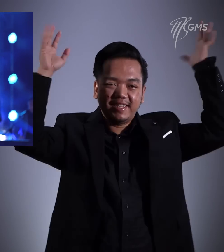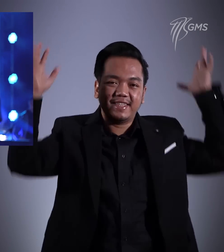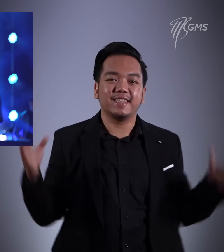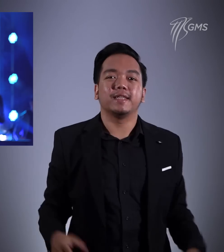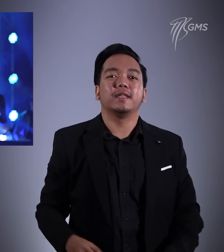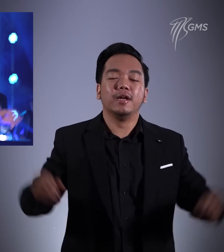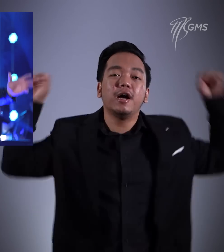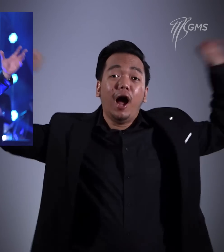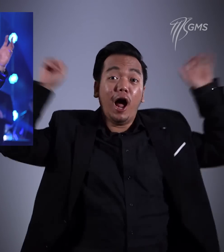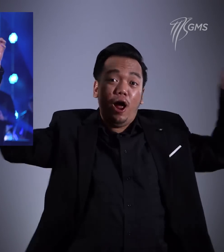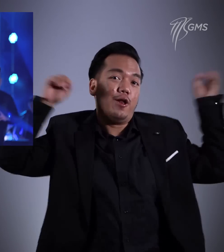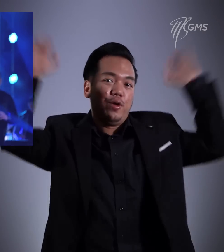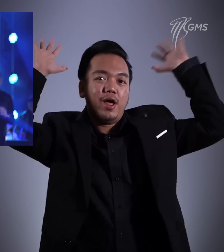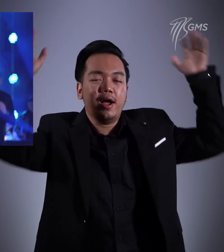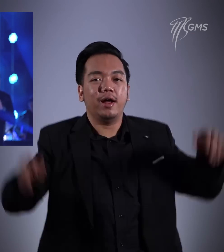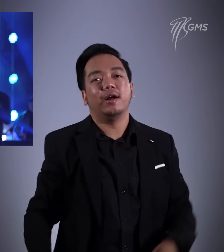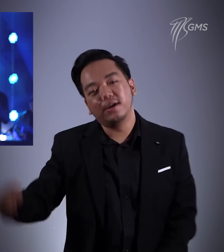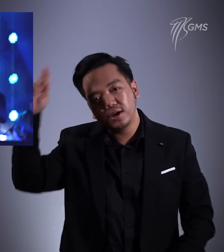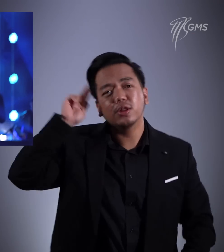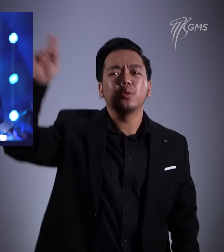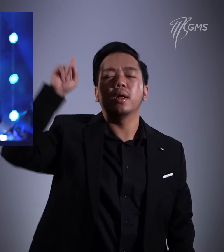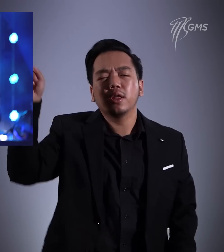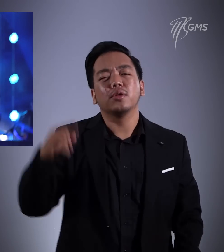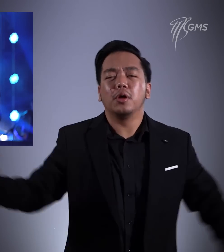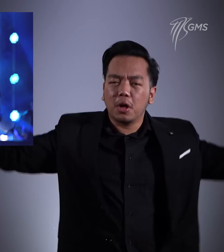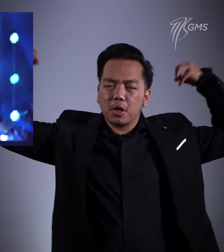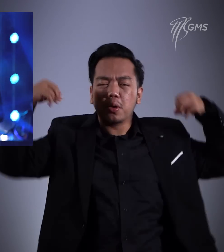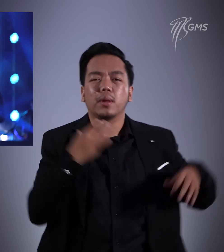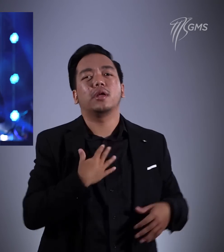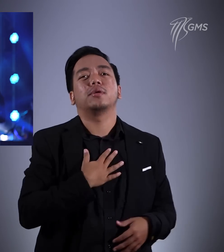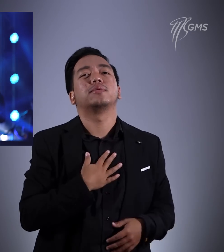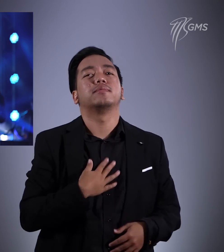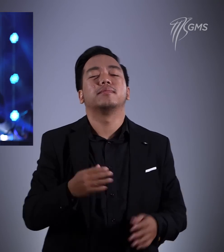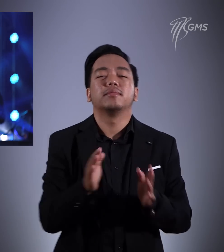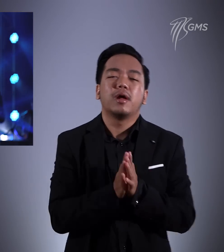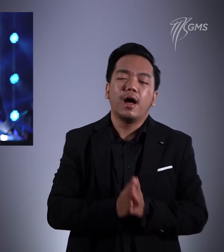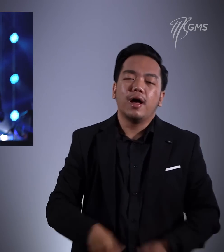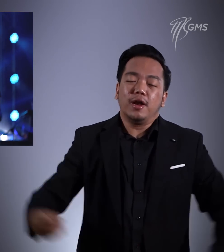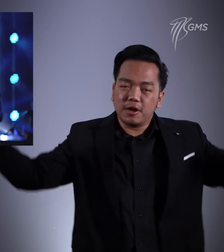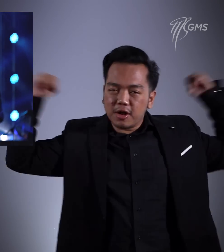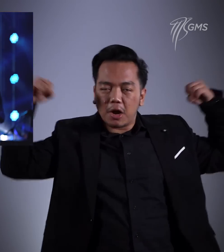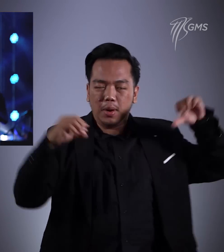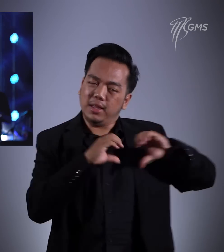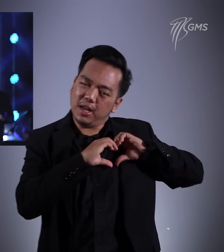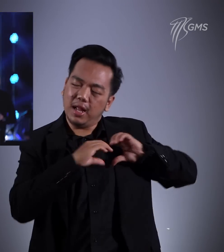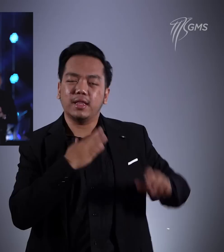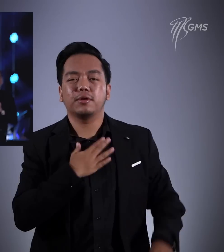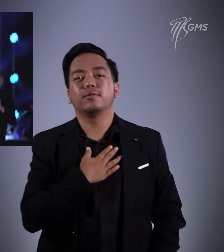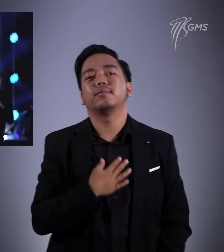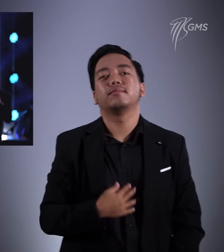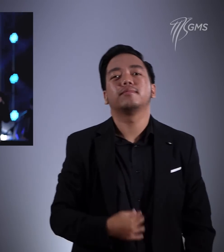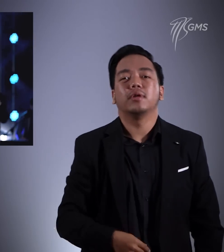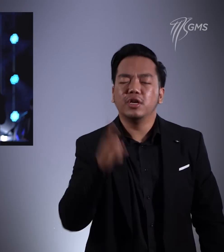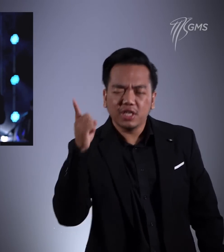strength. Hallelujah. You are my strength, the strength of our hearts. Kalau satu-satunya kekuatan yang kami miliki